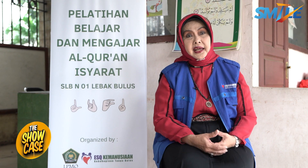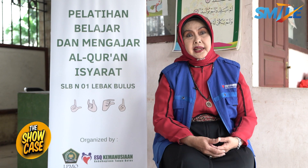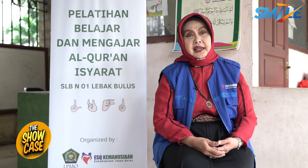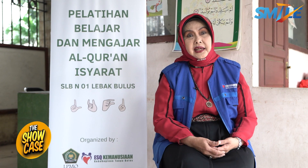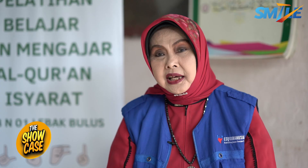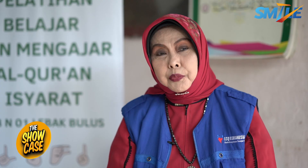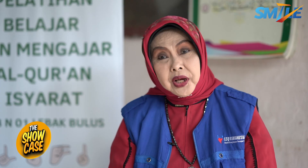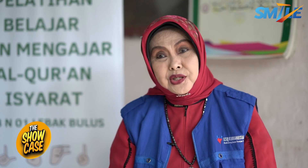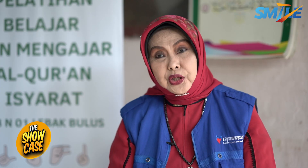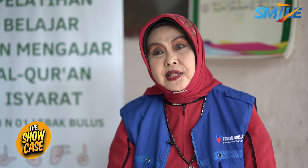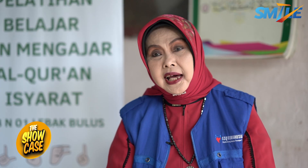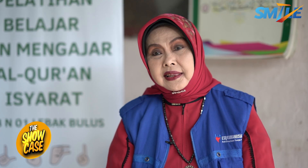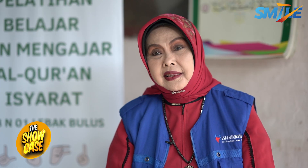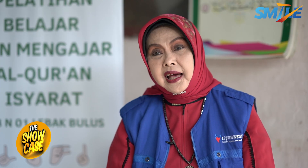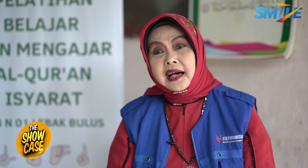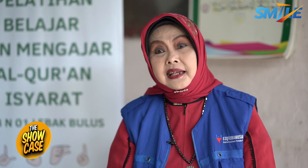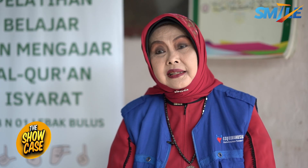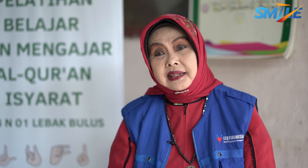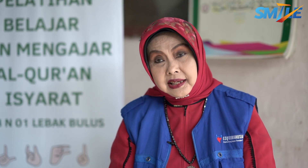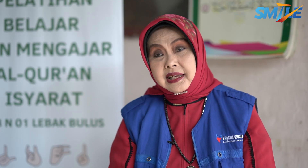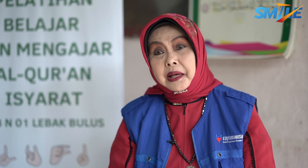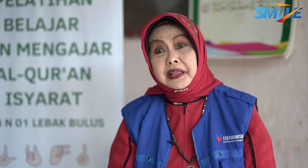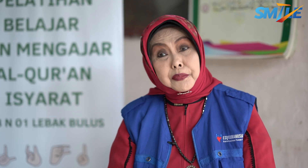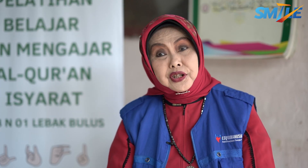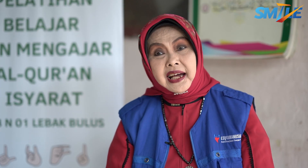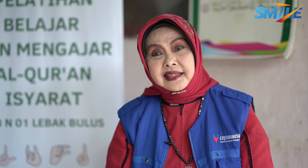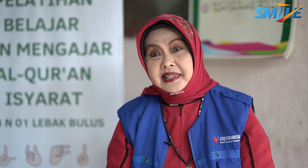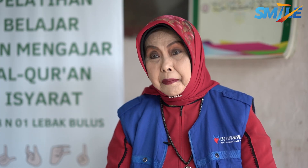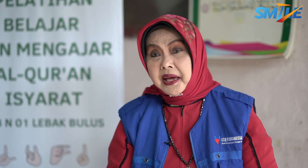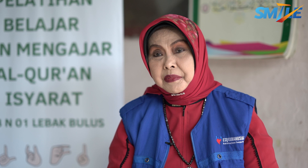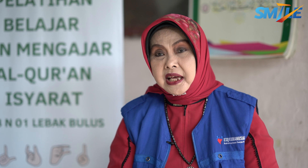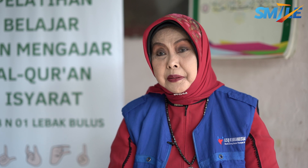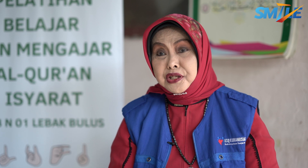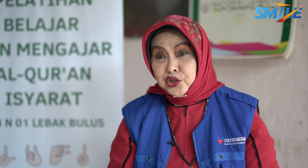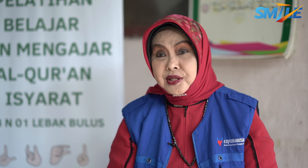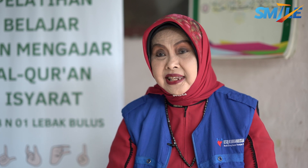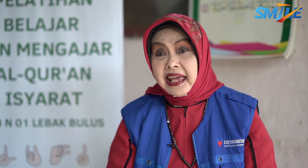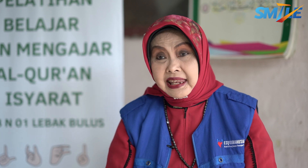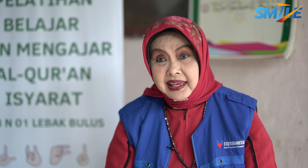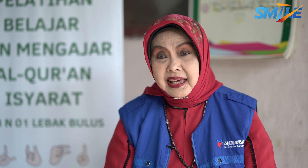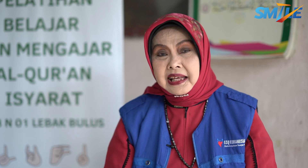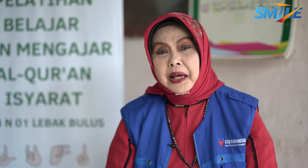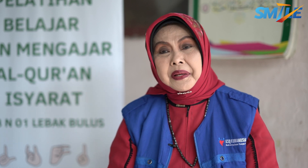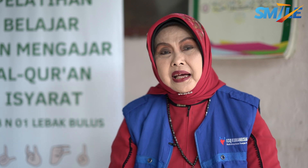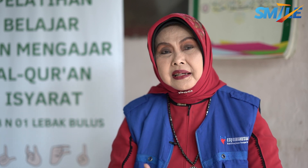ini. Mungkin suatu saat akan kita bertemu dengan siapa yang menjadi pencetus ide ini, tapi yang